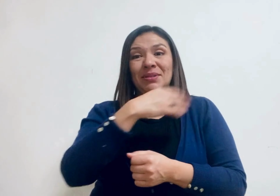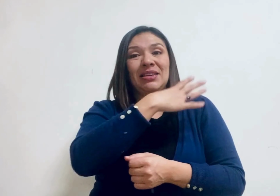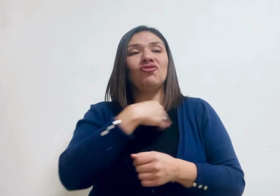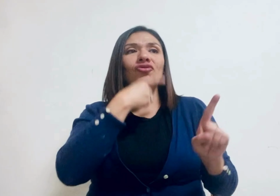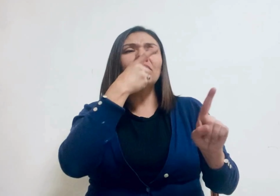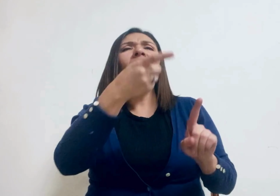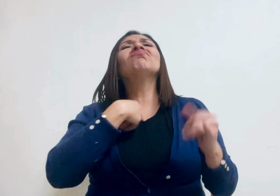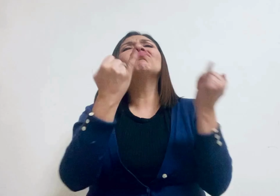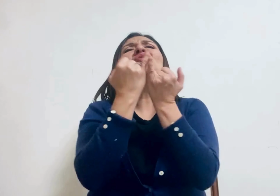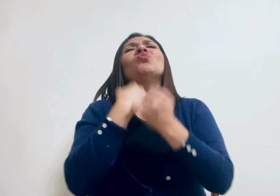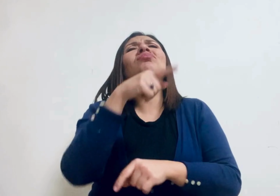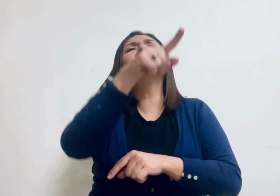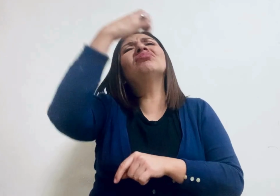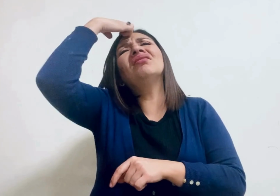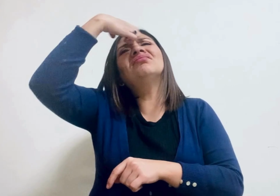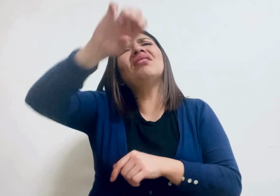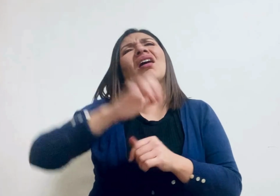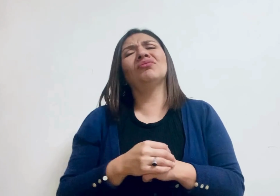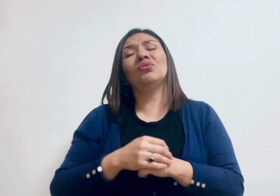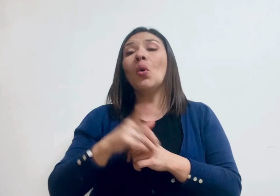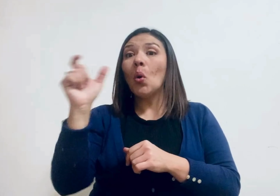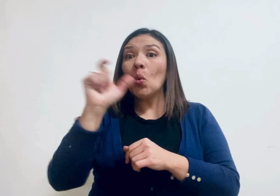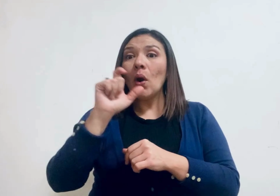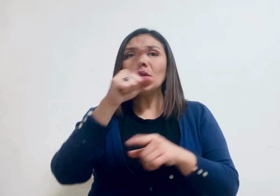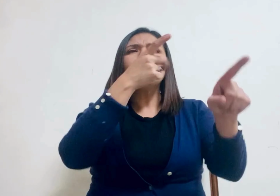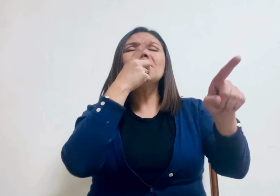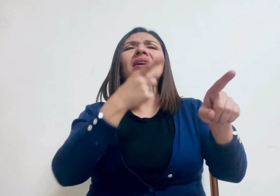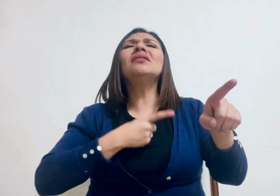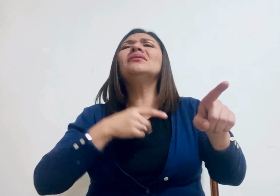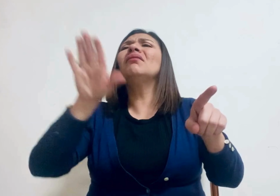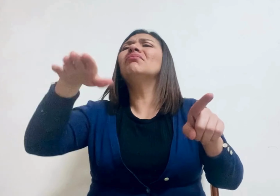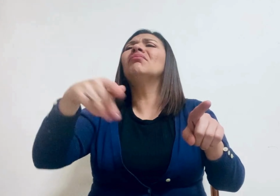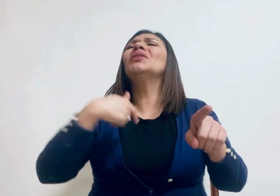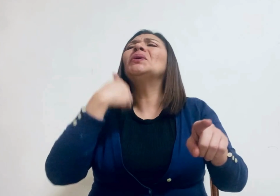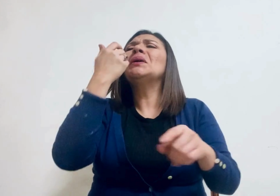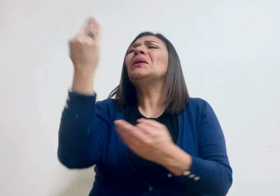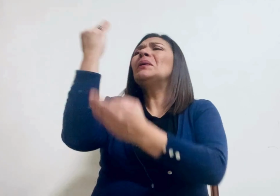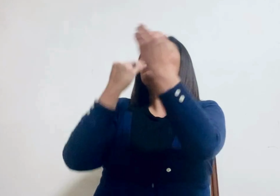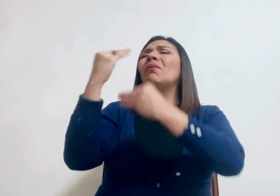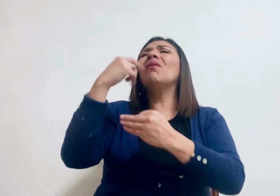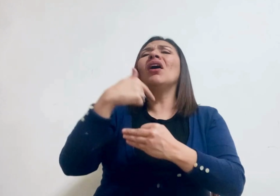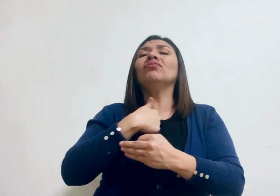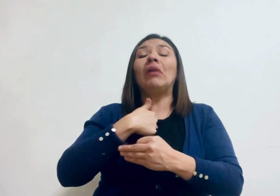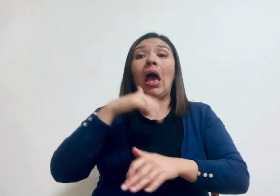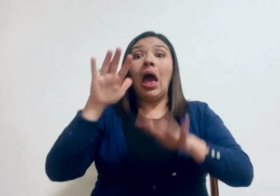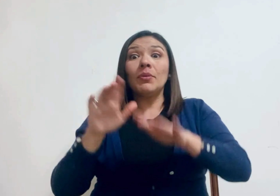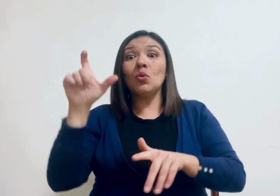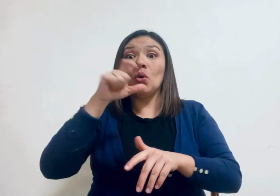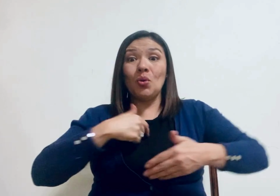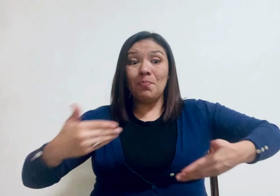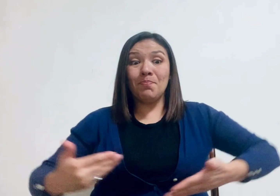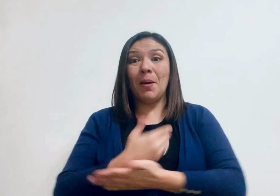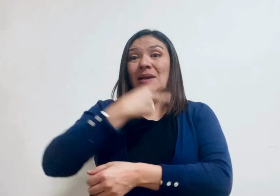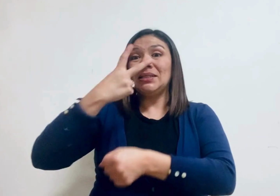también decirle a mi hijo, yo también te extraño. Cuando él me pedía atención, a mí me sucedió que mi hija nació